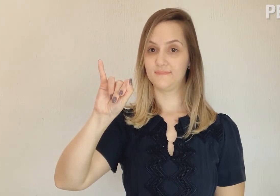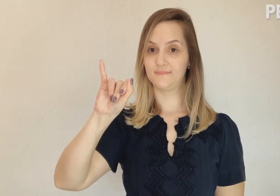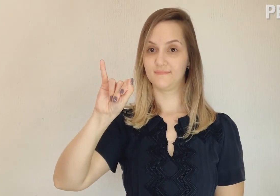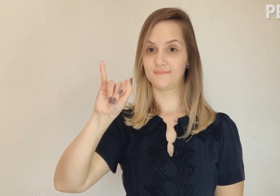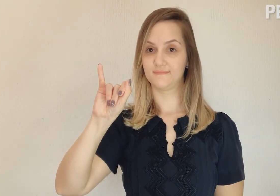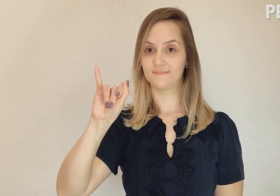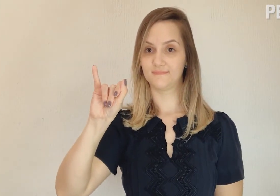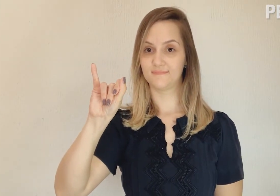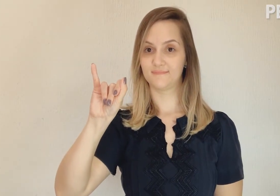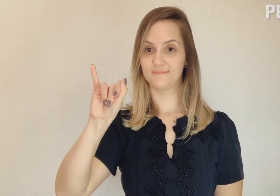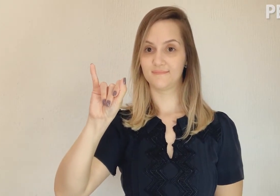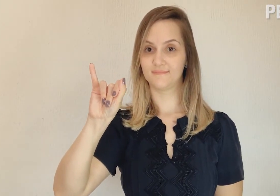Letra I.